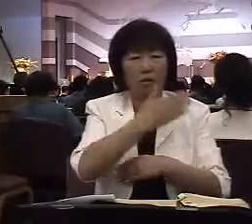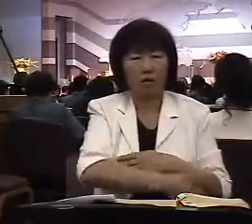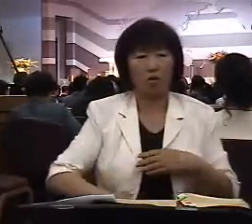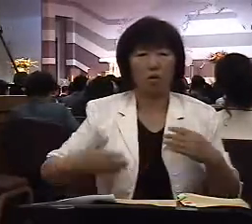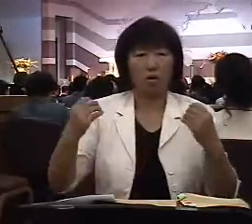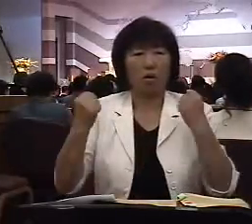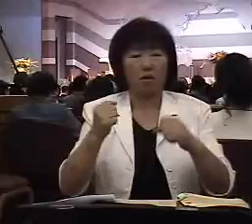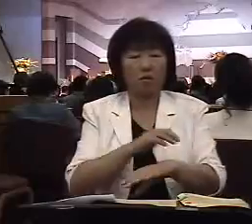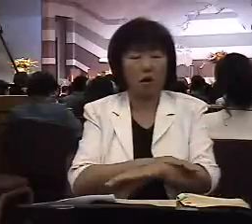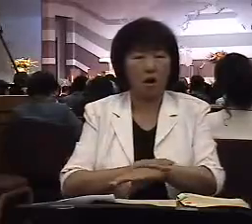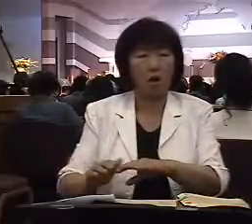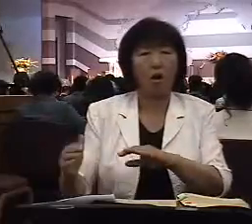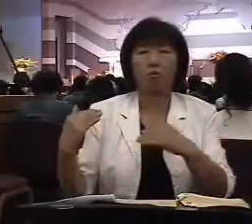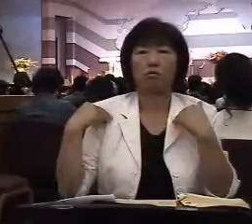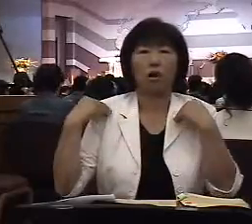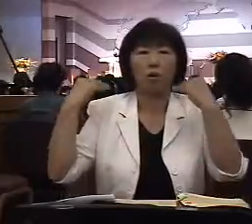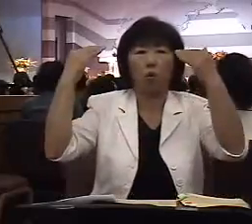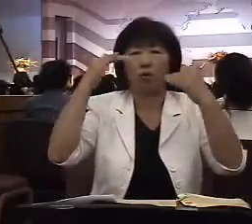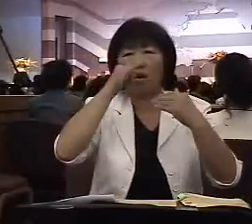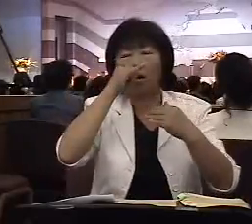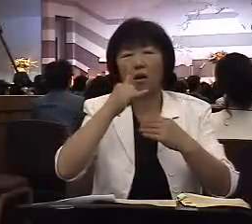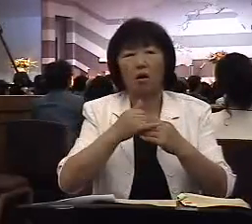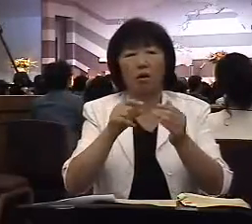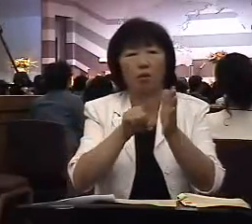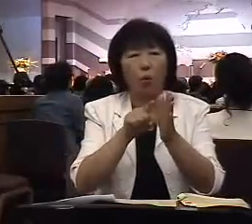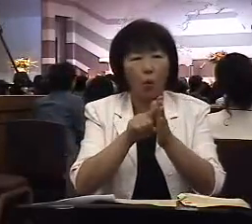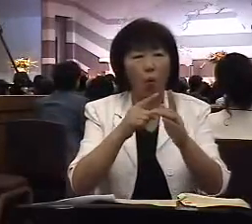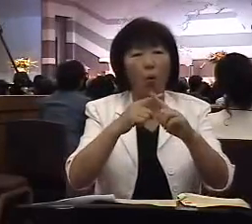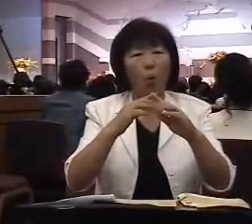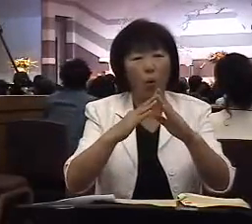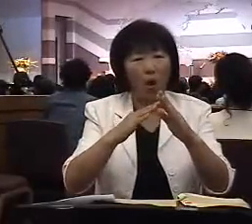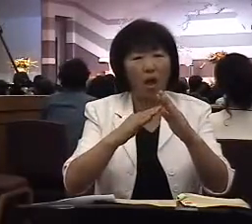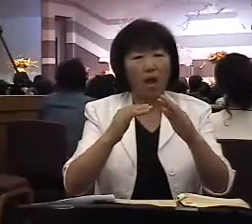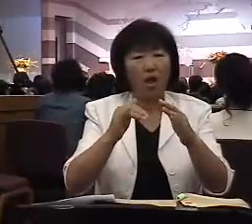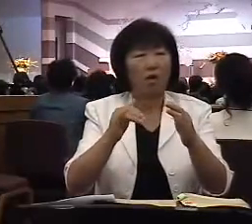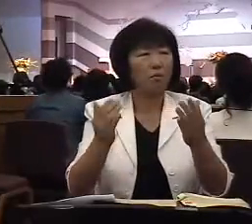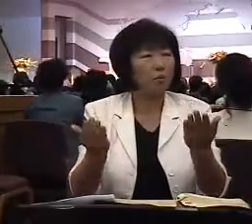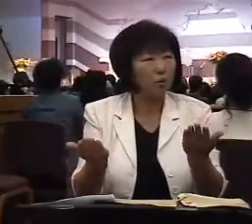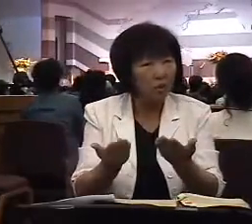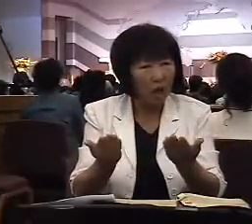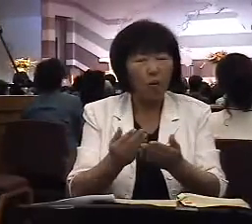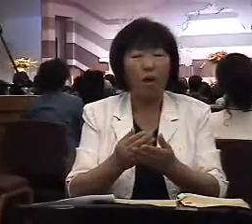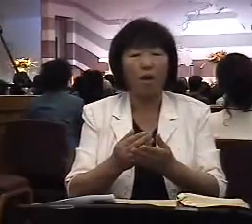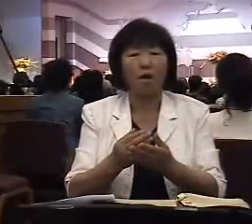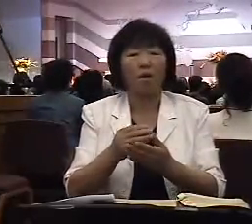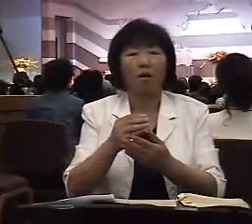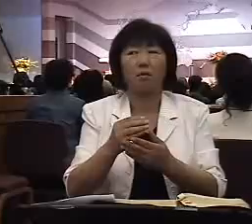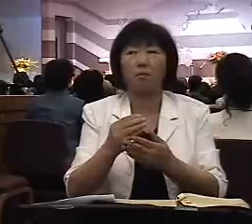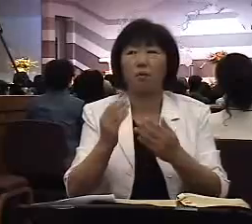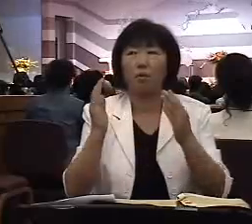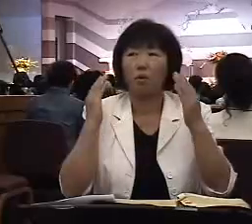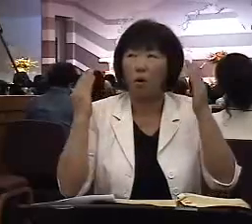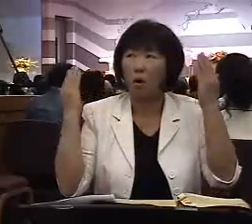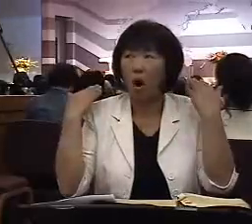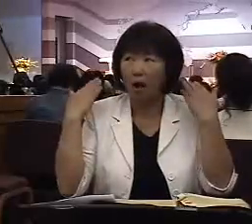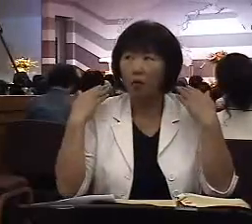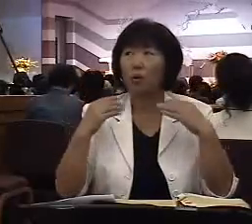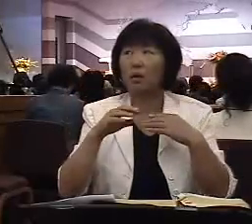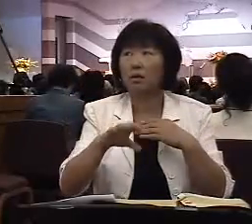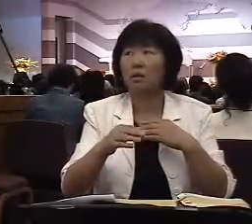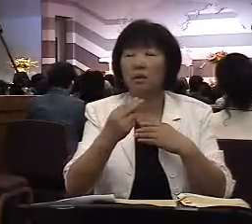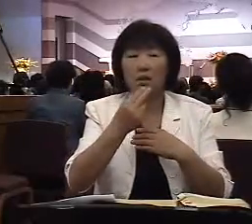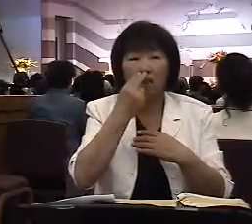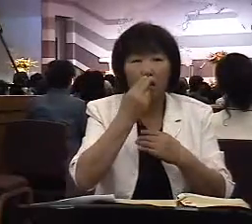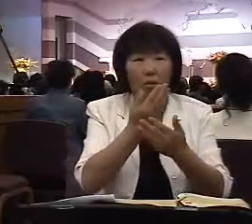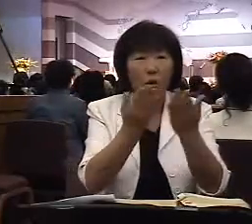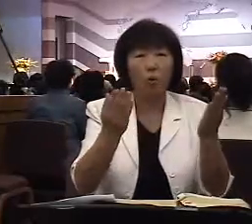있습니까? 교회 내에서, 교회 바깥에서, 사회에서, 직장에서, 학원에서 여러분들이 여러분들의